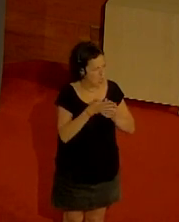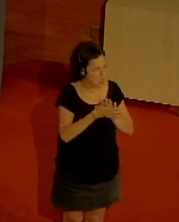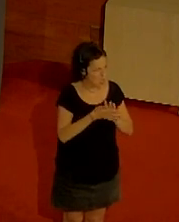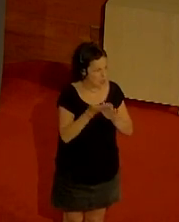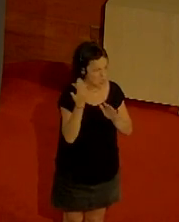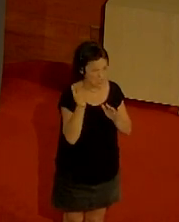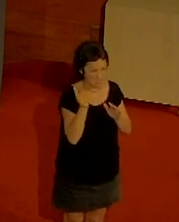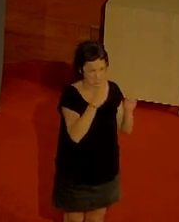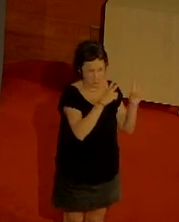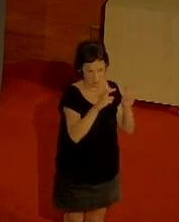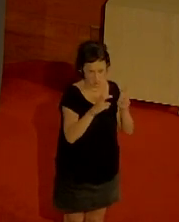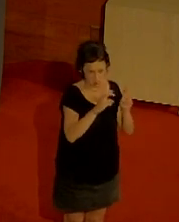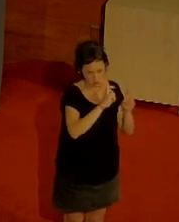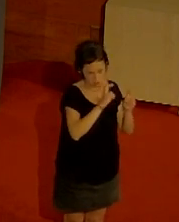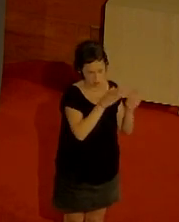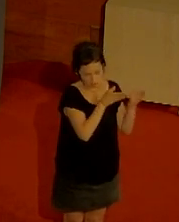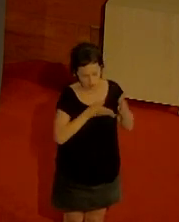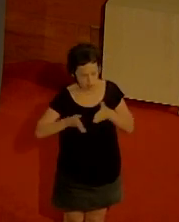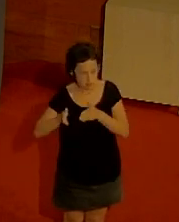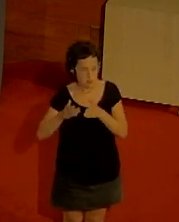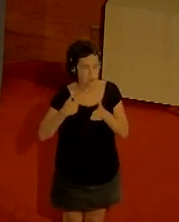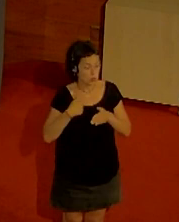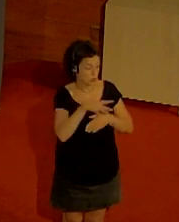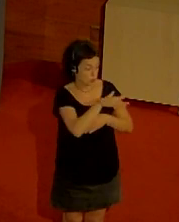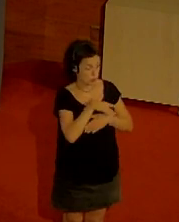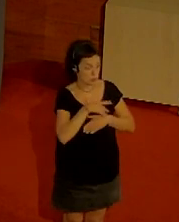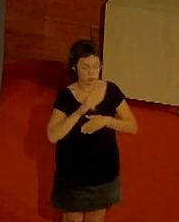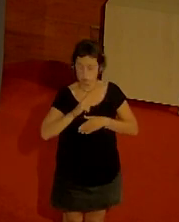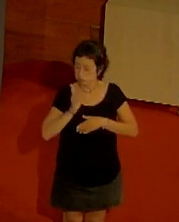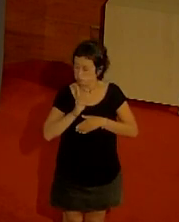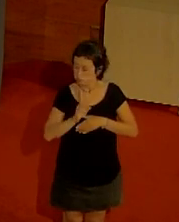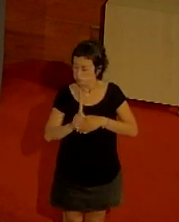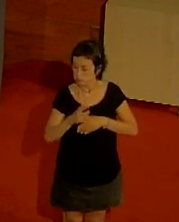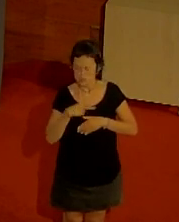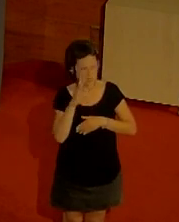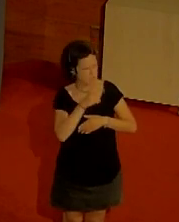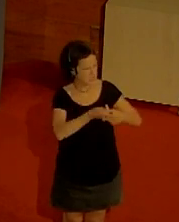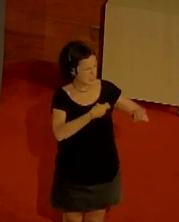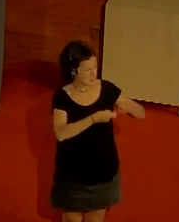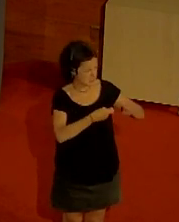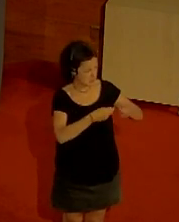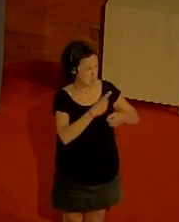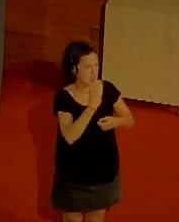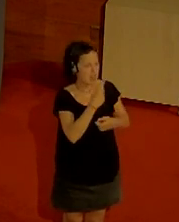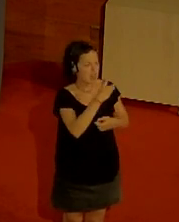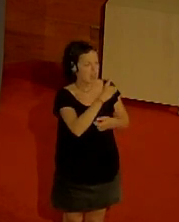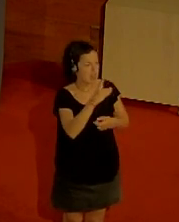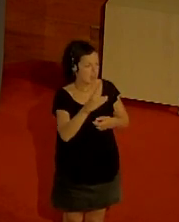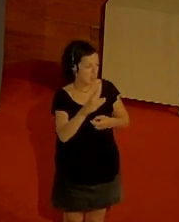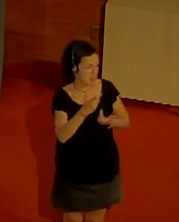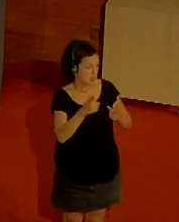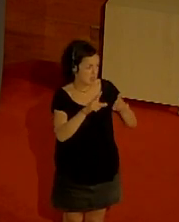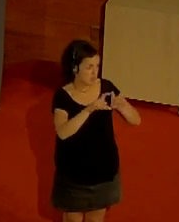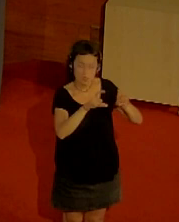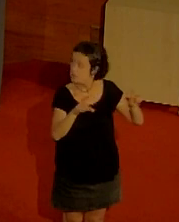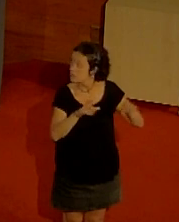se centre, había visto, estaba pasando por el campo y vi esta tienda que era, ponía DD Studio. Digo, bueno, a ver. Y